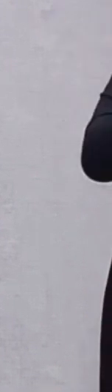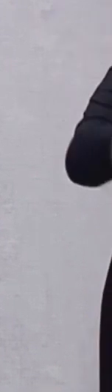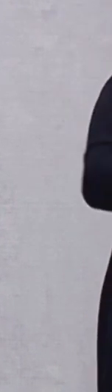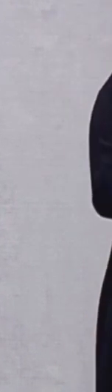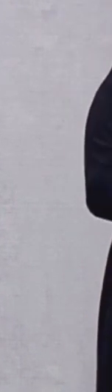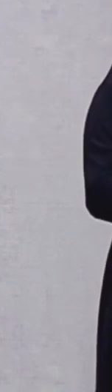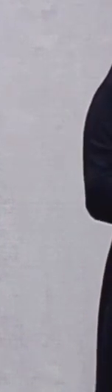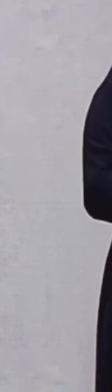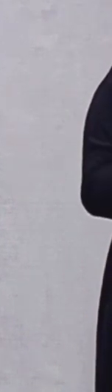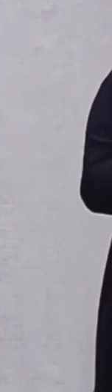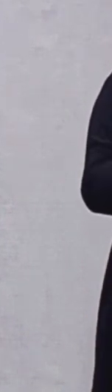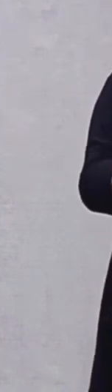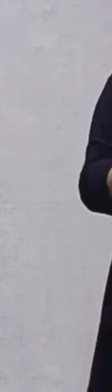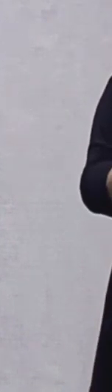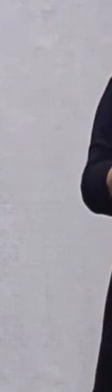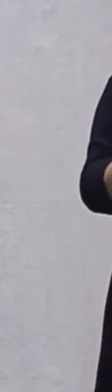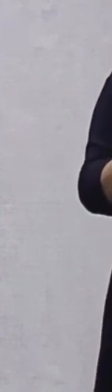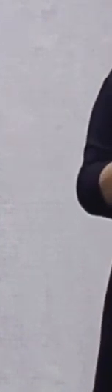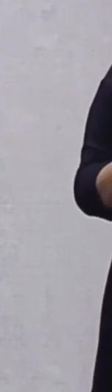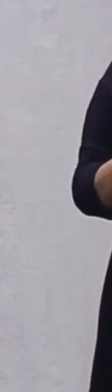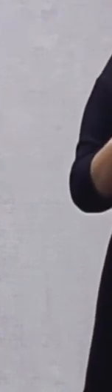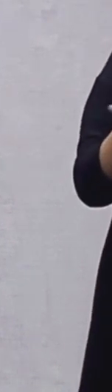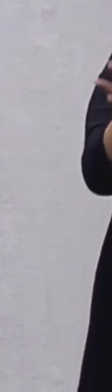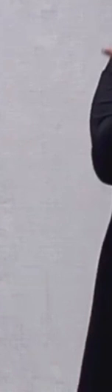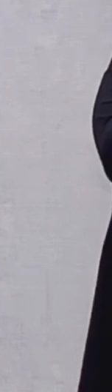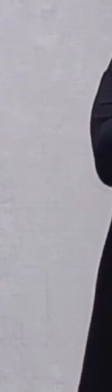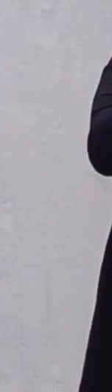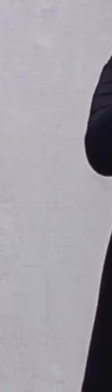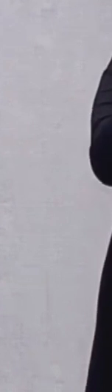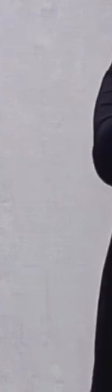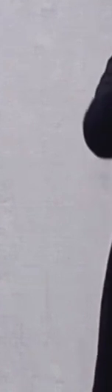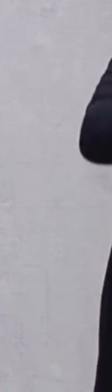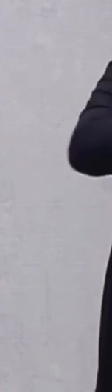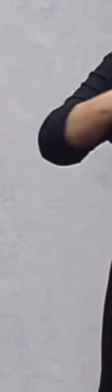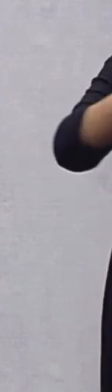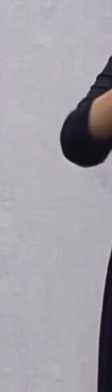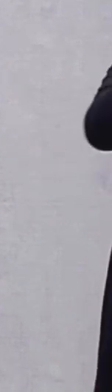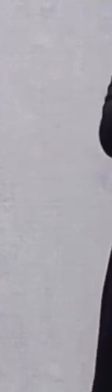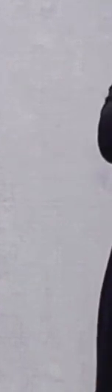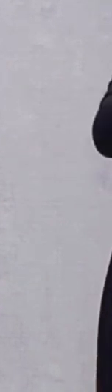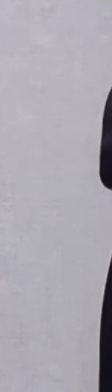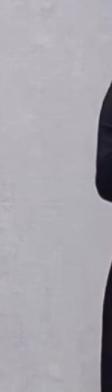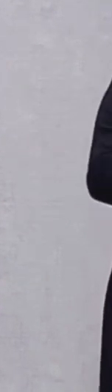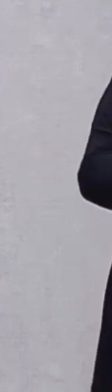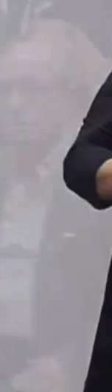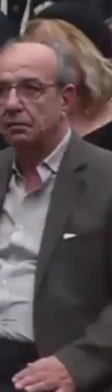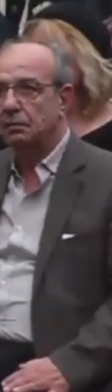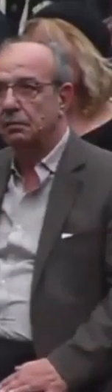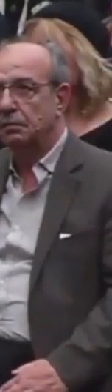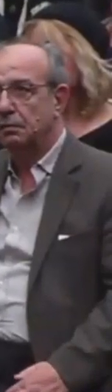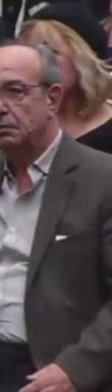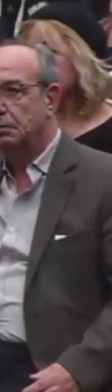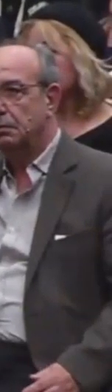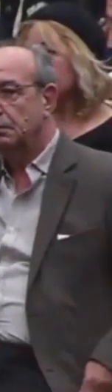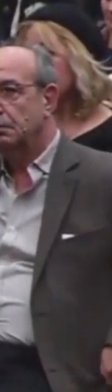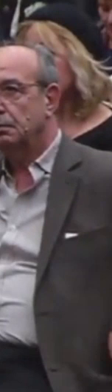στην πολύ πιθανή περίπτωση όξυνσης των υπεριαλιστικών διαφορών. Δεν τρέχαμε να